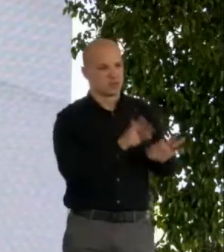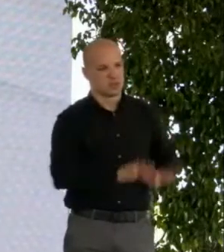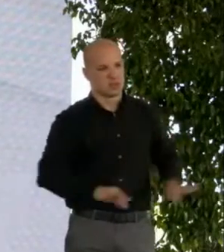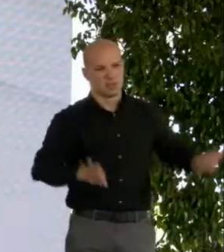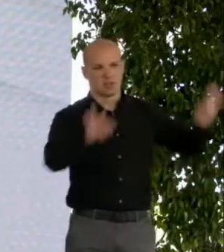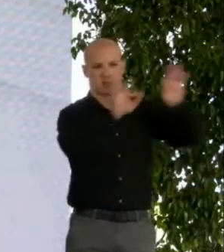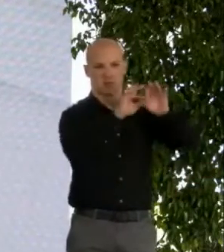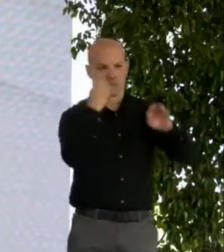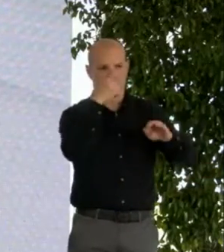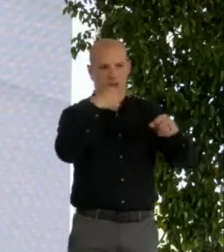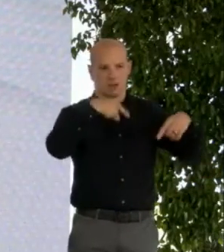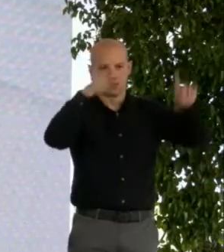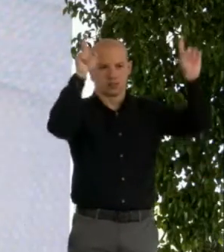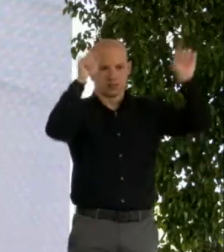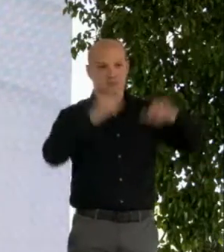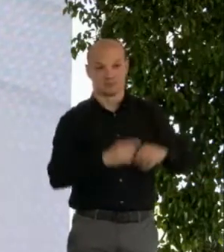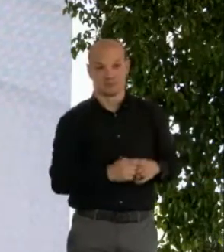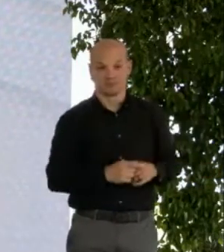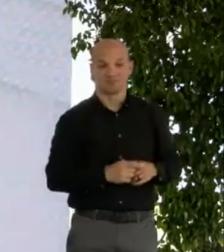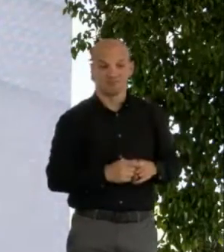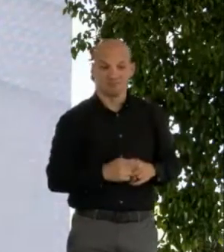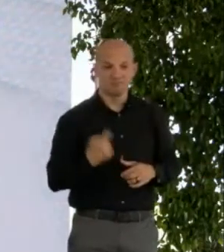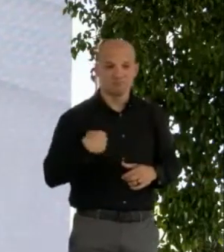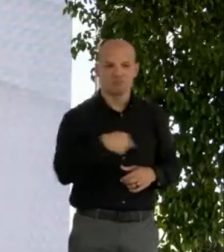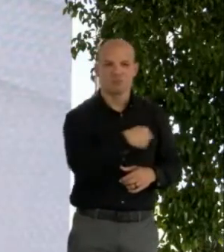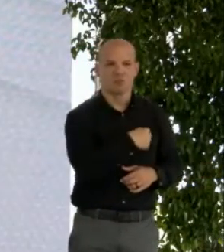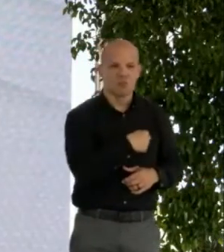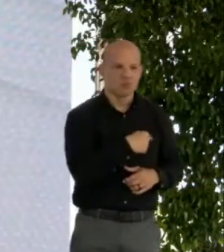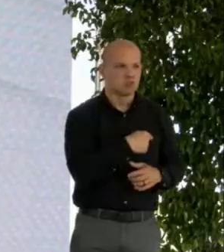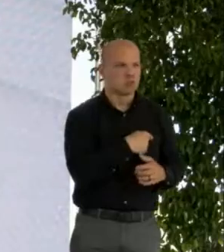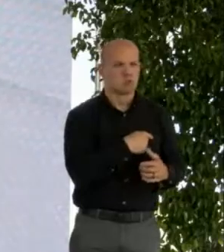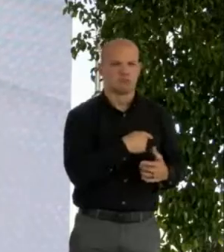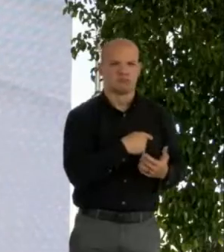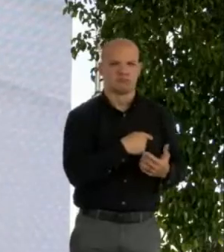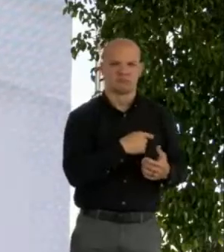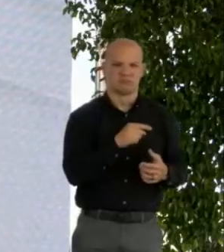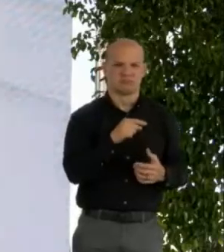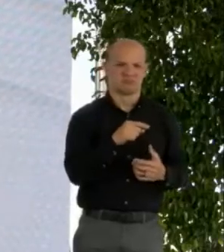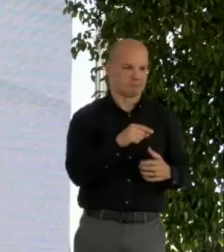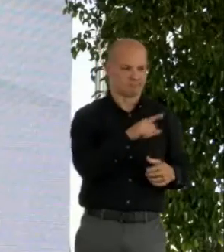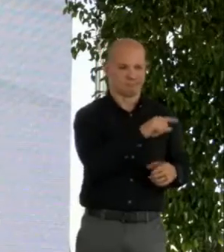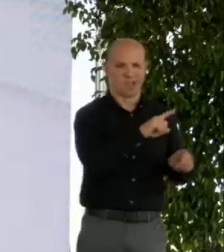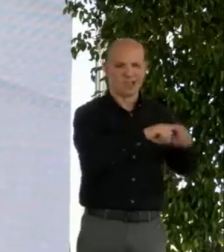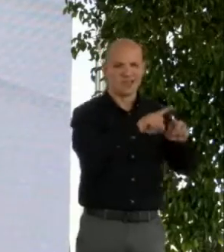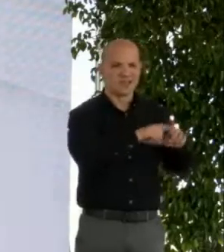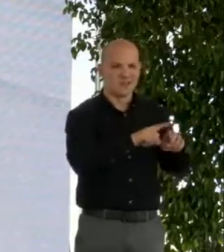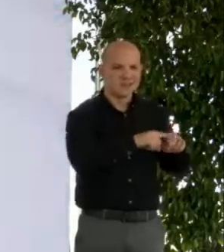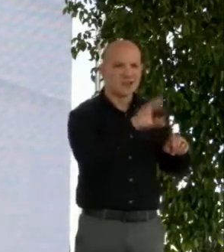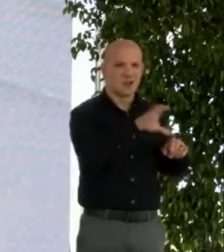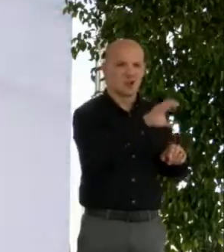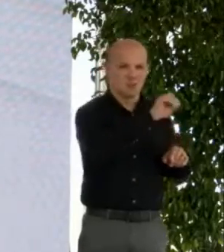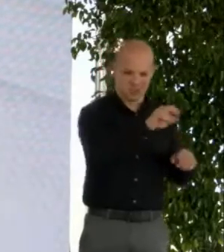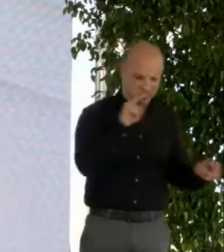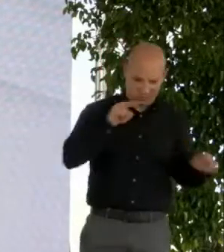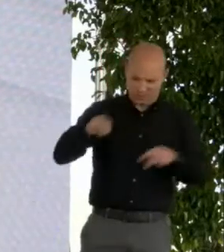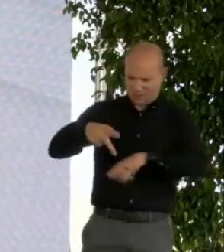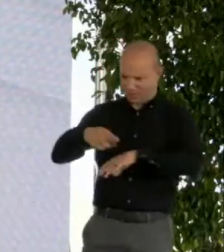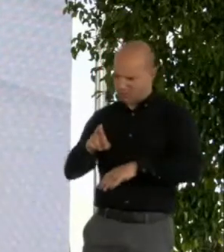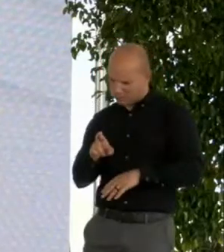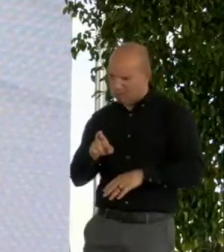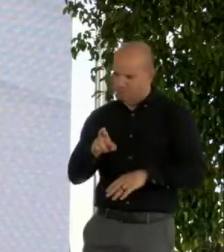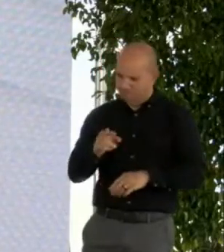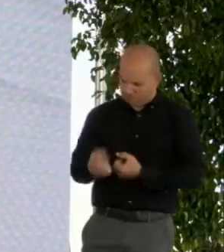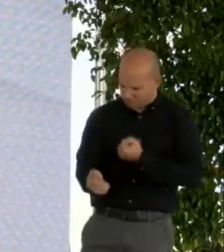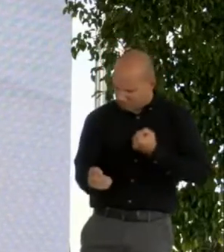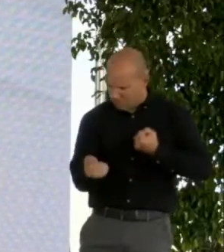para nuestro éxito. Cada vez que nuestras empresas creen en Puerto Rico e invierten en nuestra isla, contribuyen a